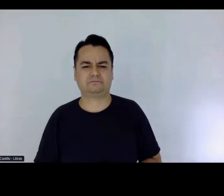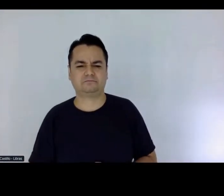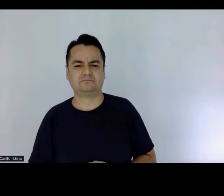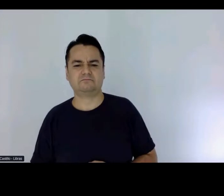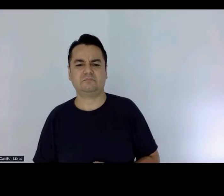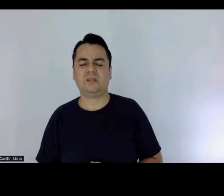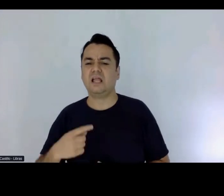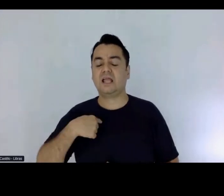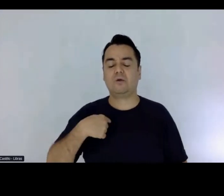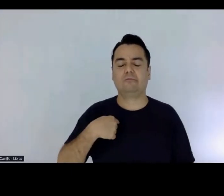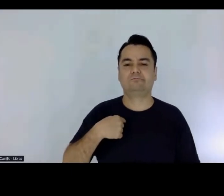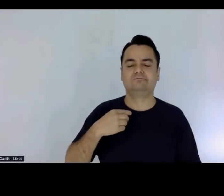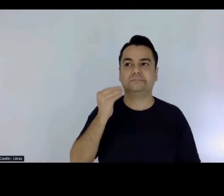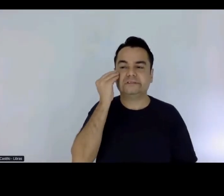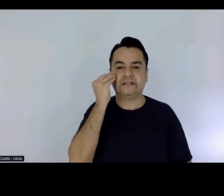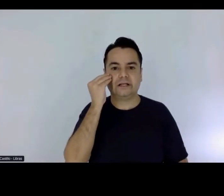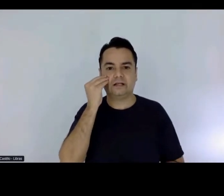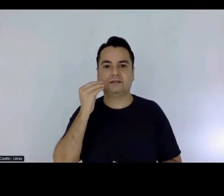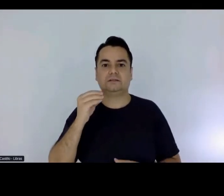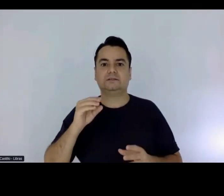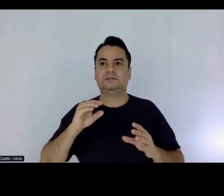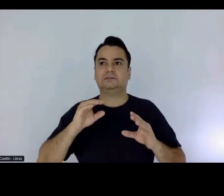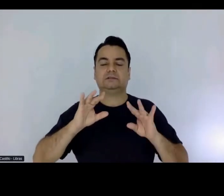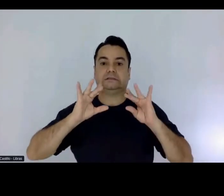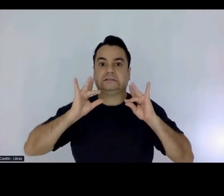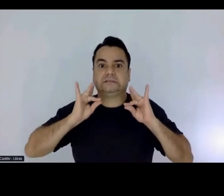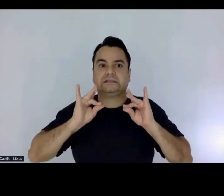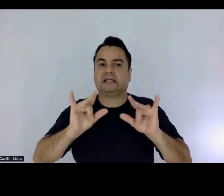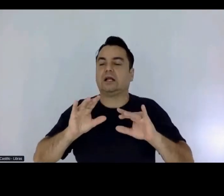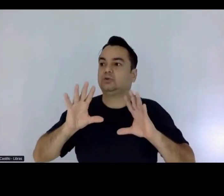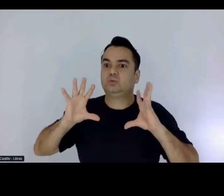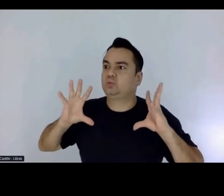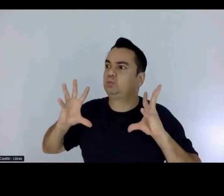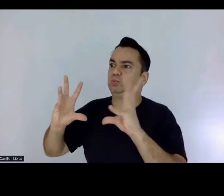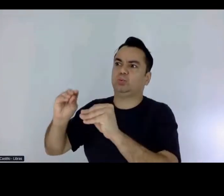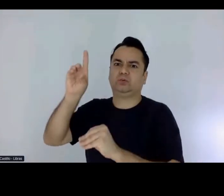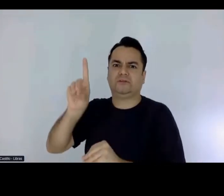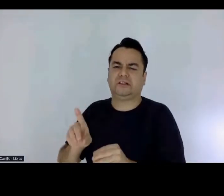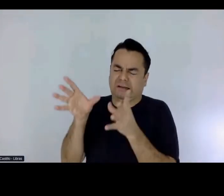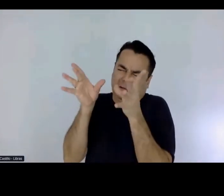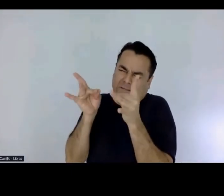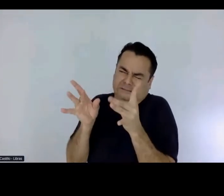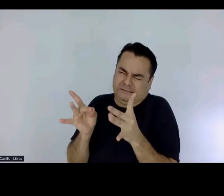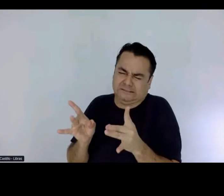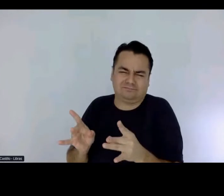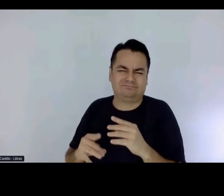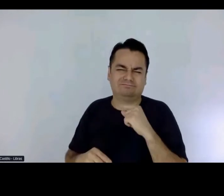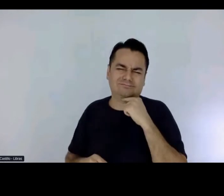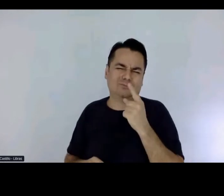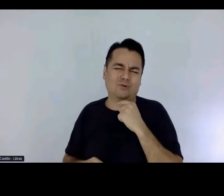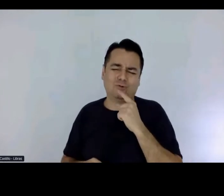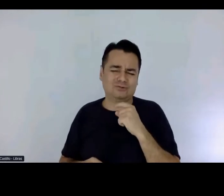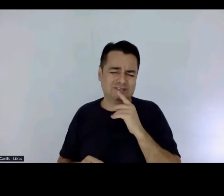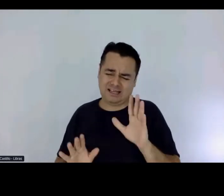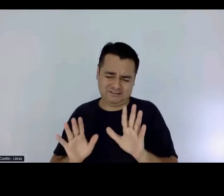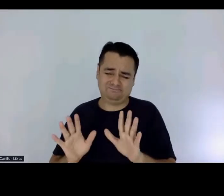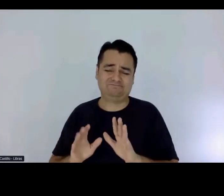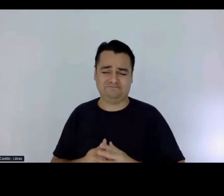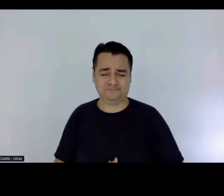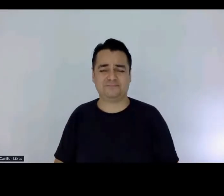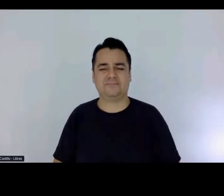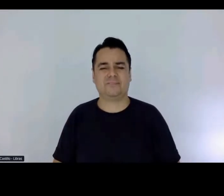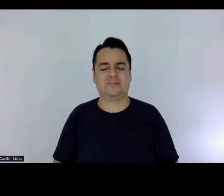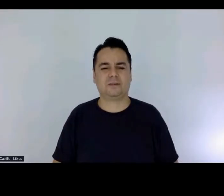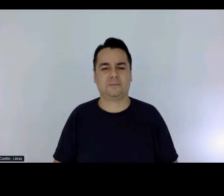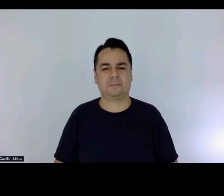tentar aqui esgotar quais são os tipos de deficiência, até para não esquecer de ninguém.